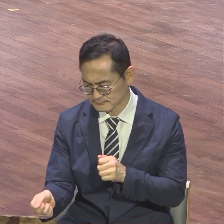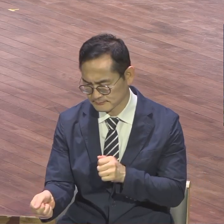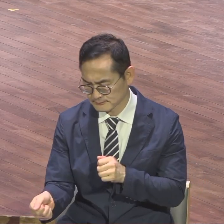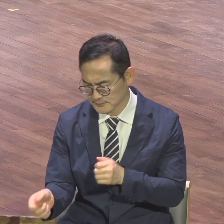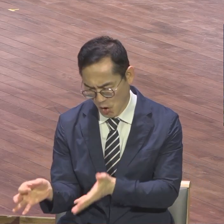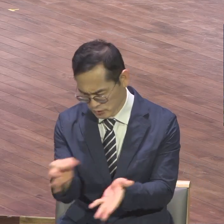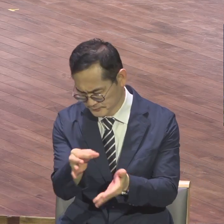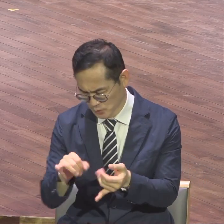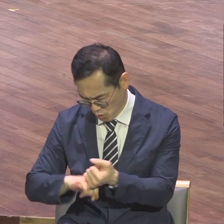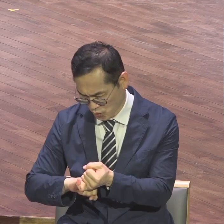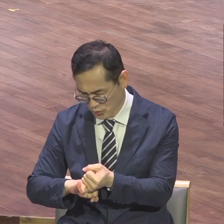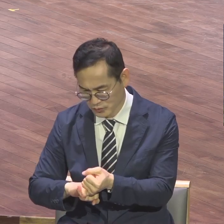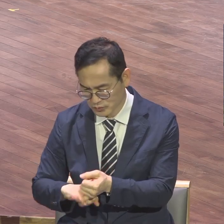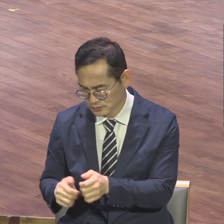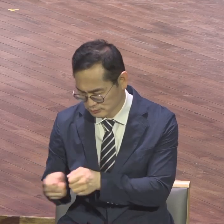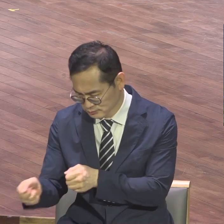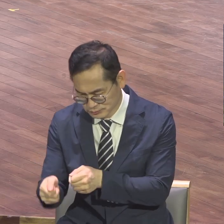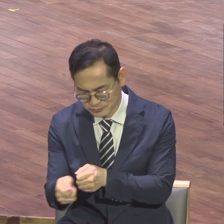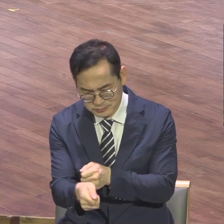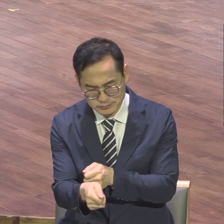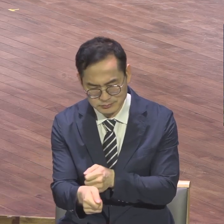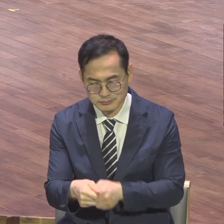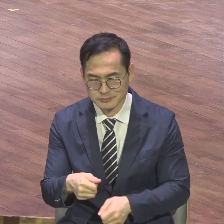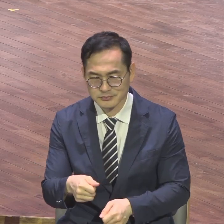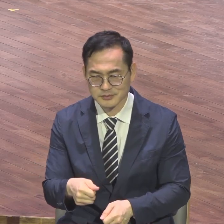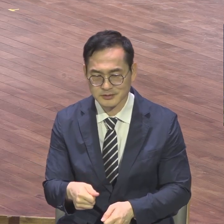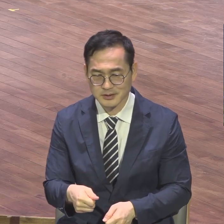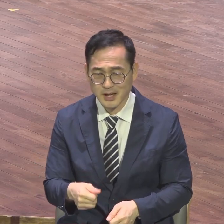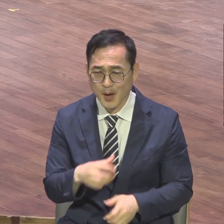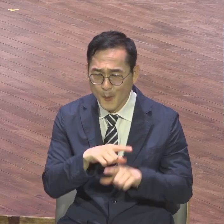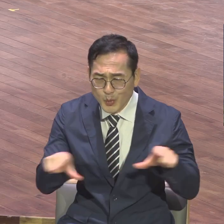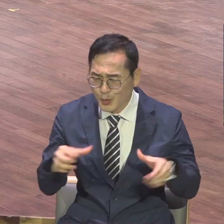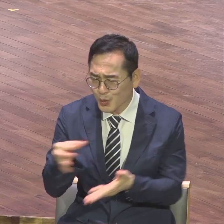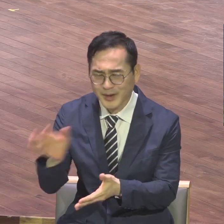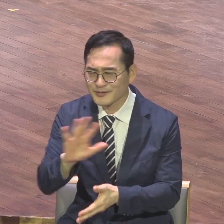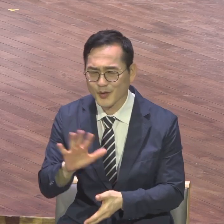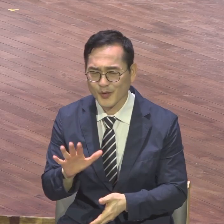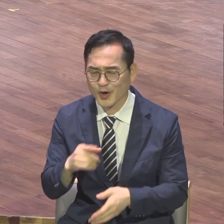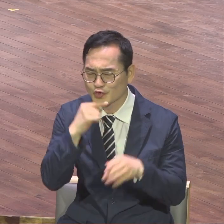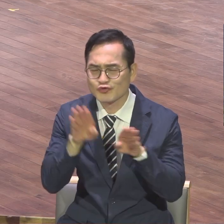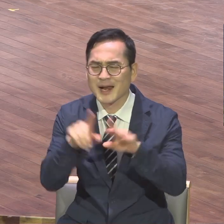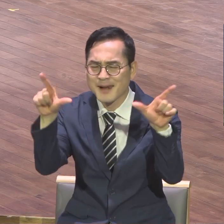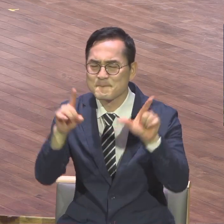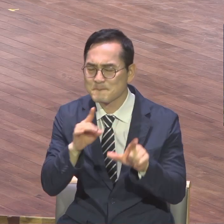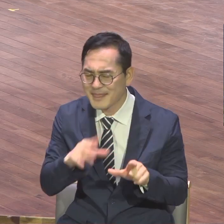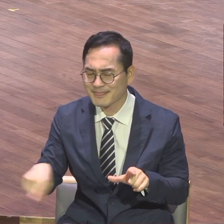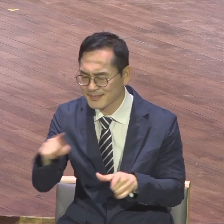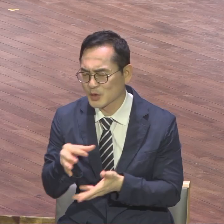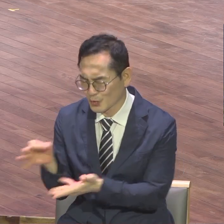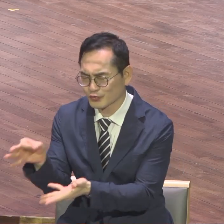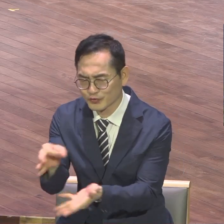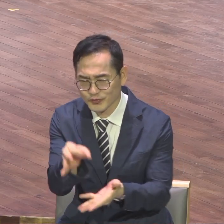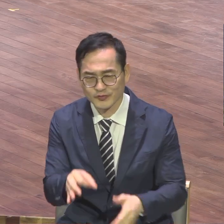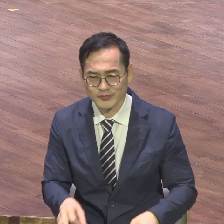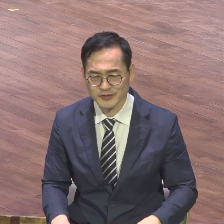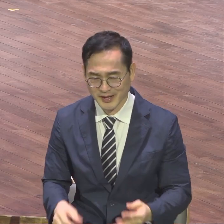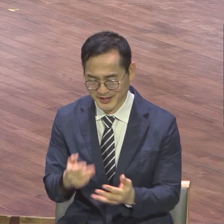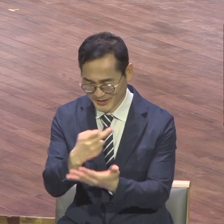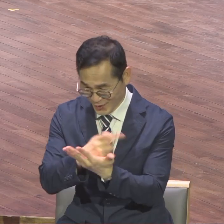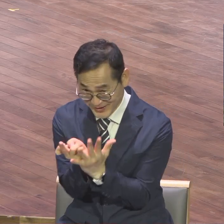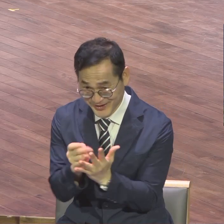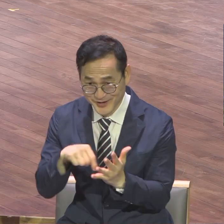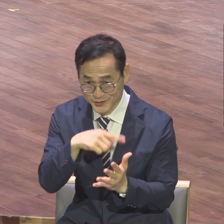헌금. 나눠줍니다. 용돈은 없는데 주일날만 줘요. 그래 한 놈이 그걸 가지고 동전치기에다 걸려가고